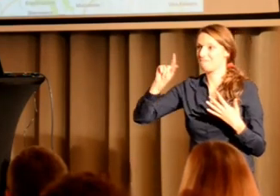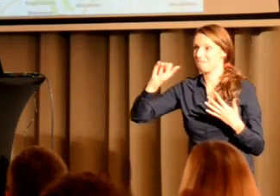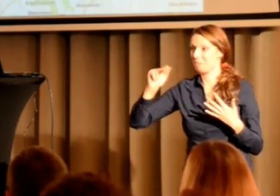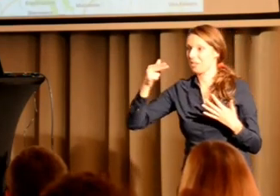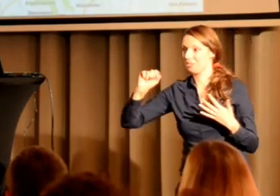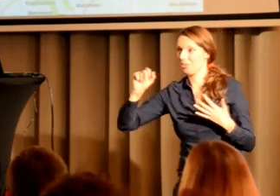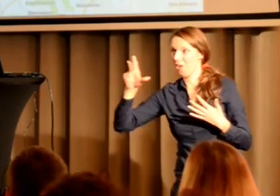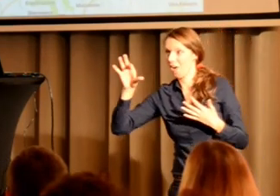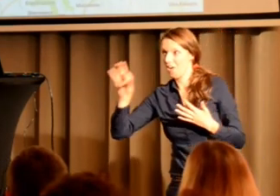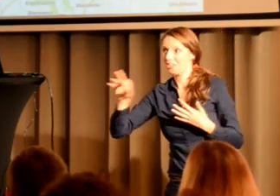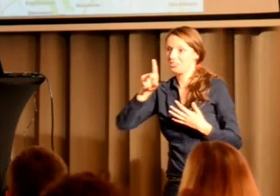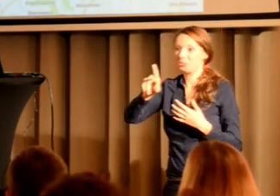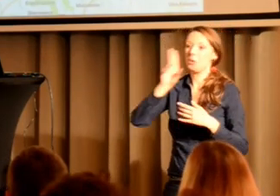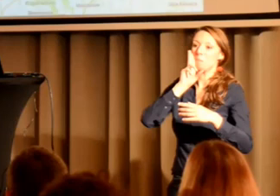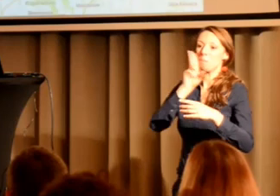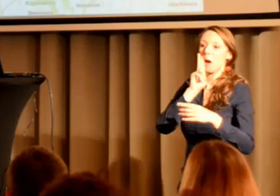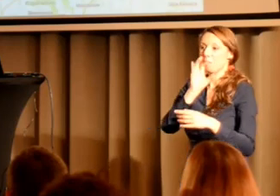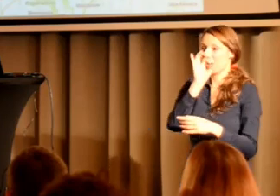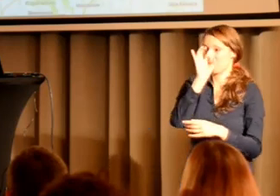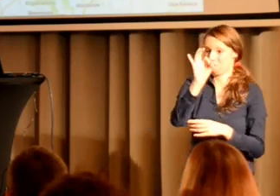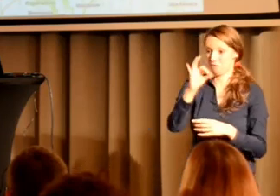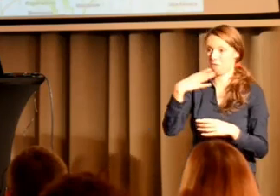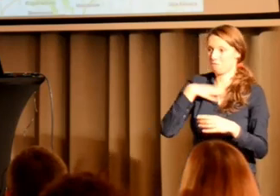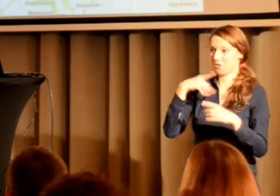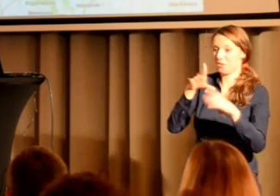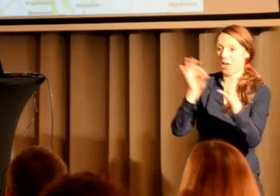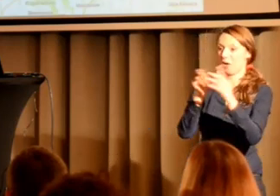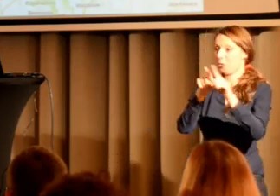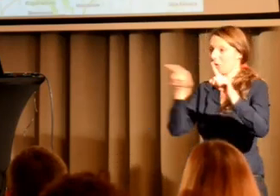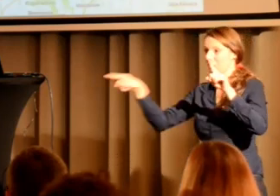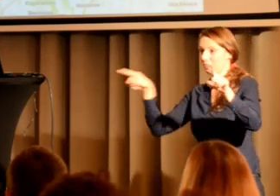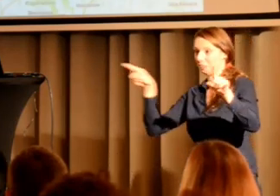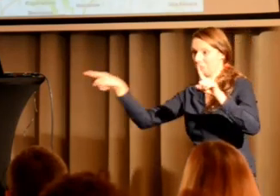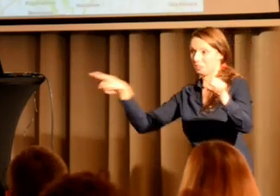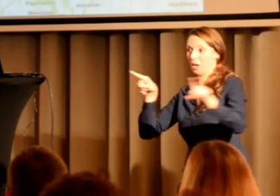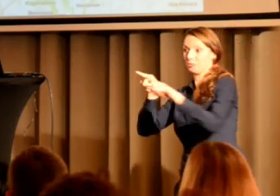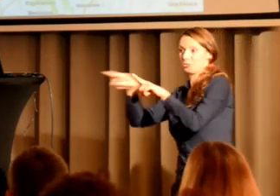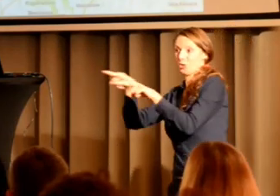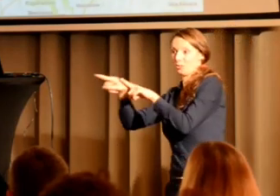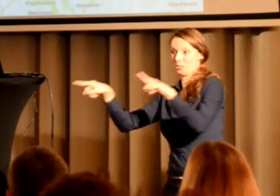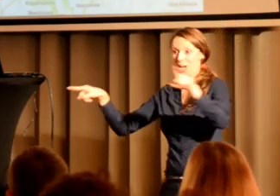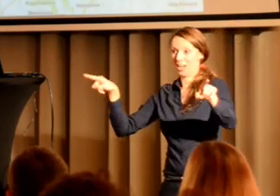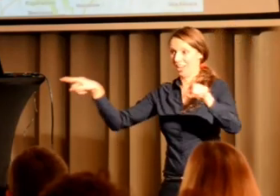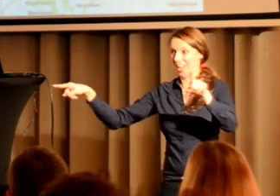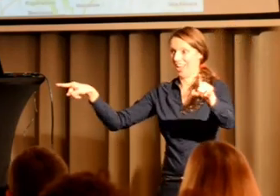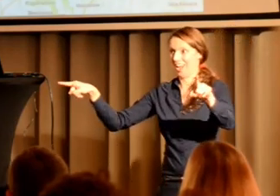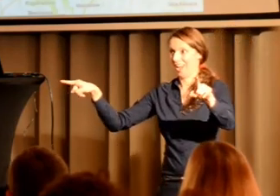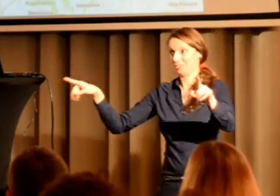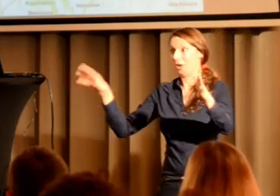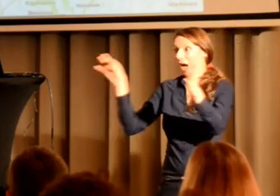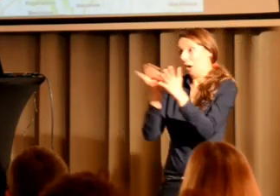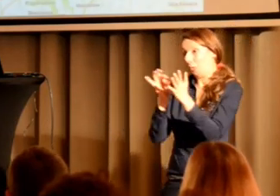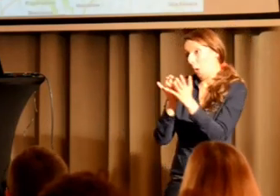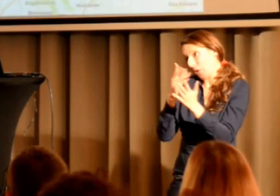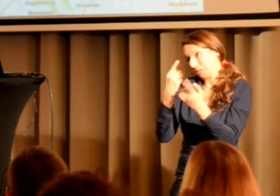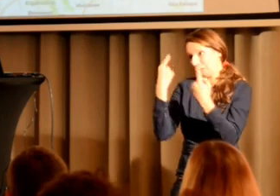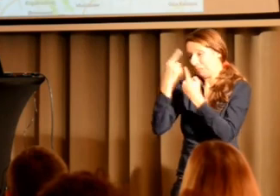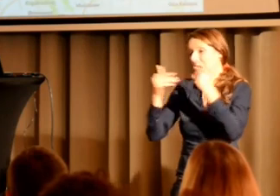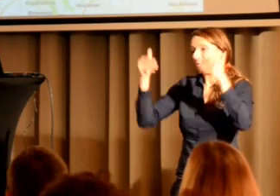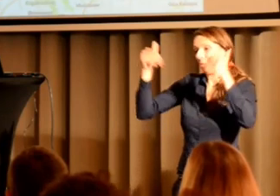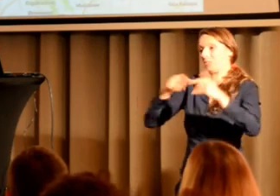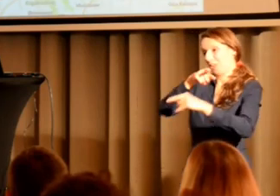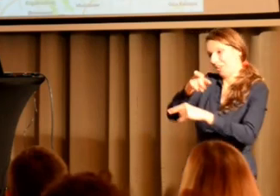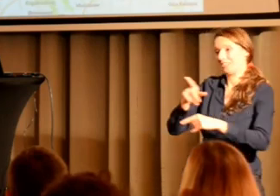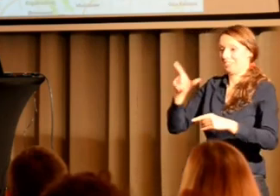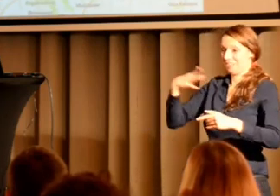matka Campinosa jest siostrą właśnie tej wilczycy tutaj z Lasów Kostymińsko-Włocławskich. Więc aktualnie Campinos jest u